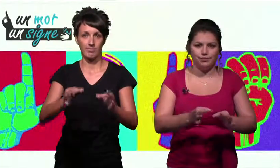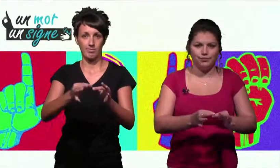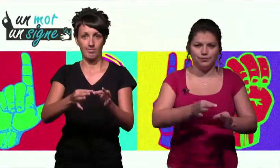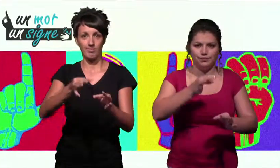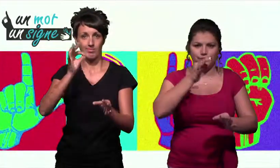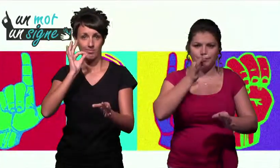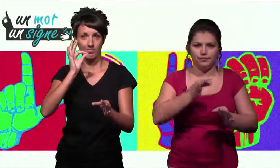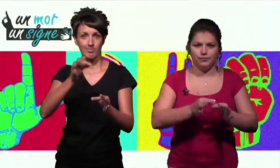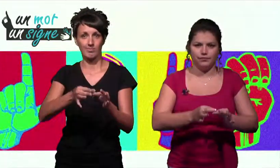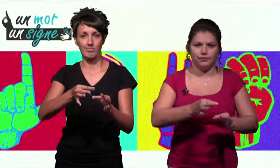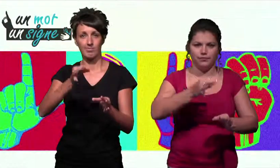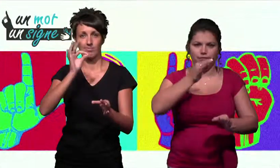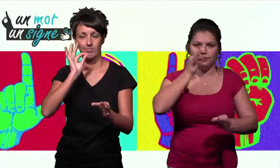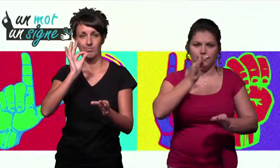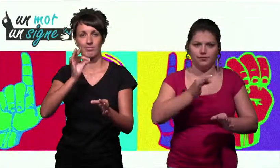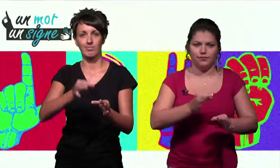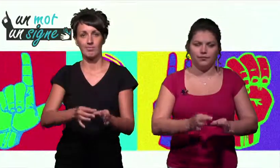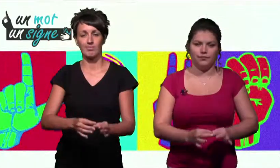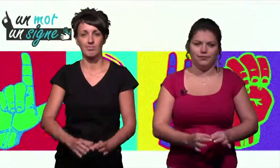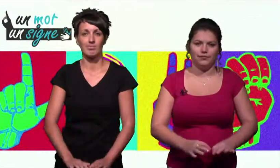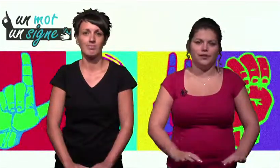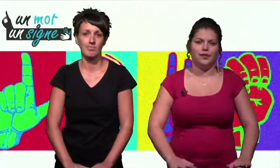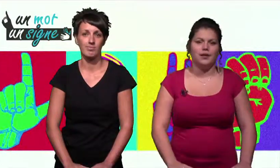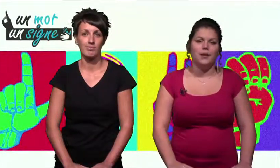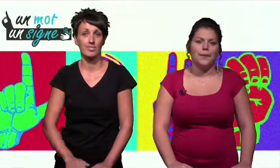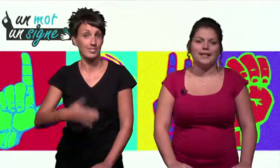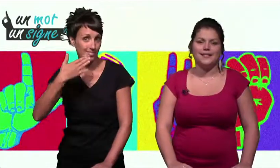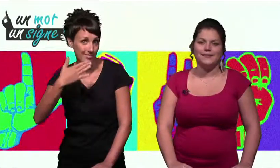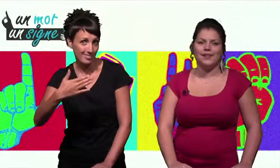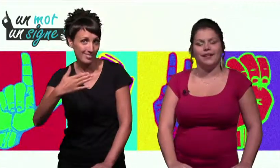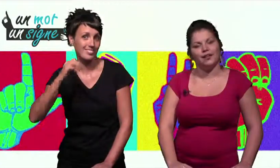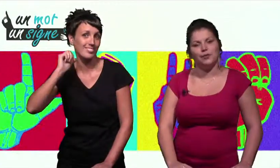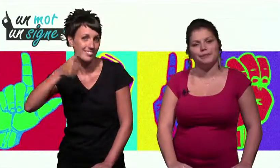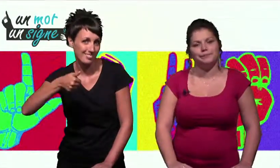Merci et à demain.